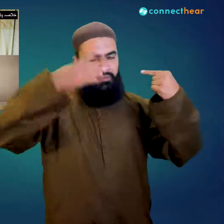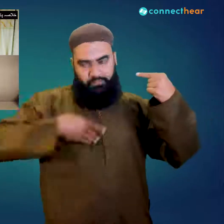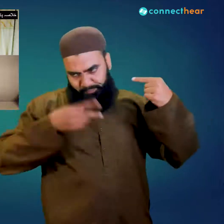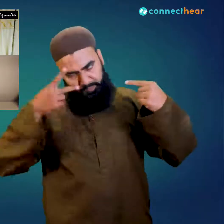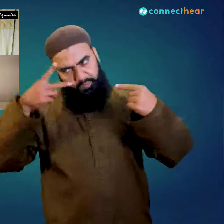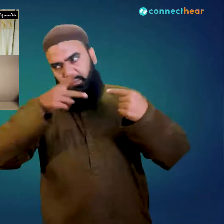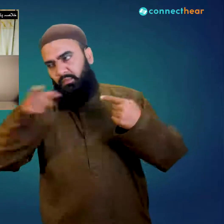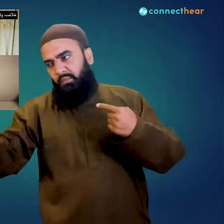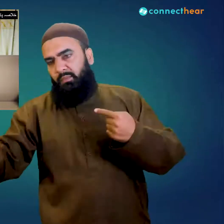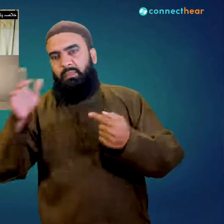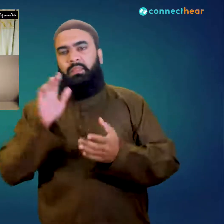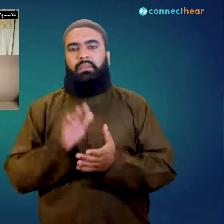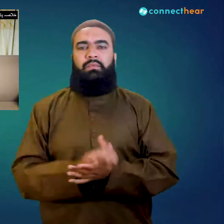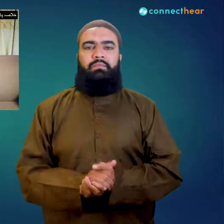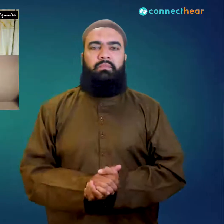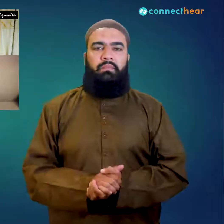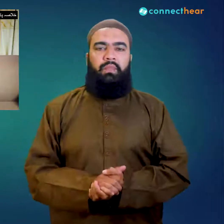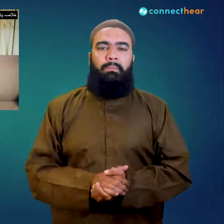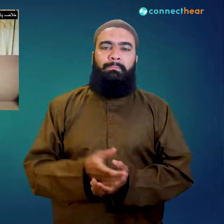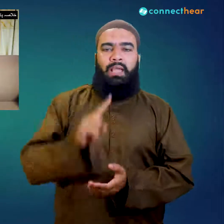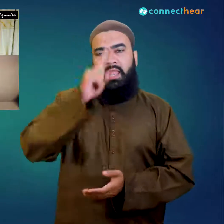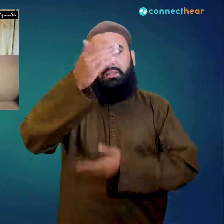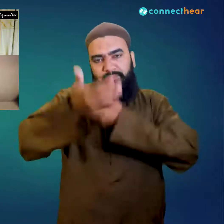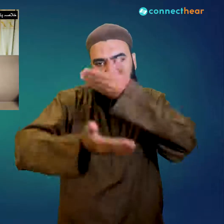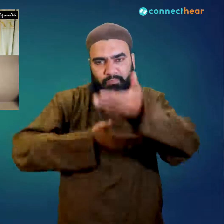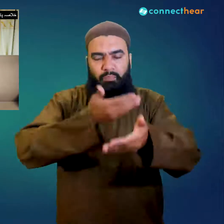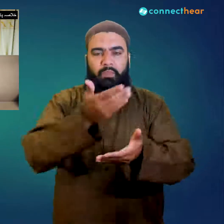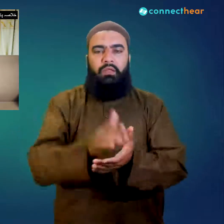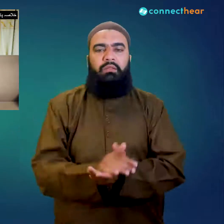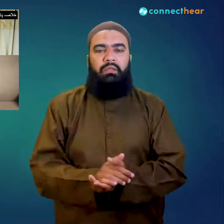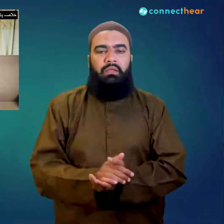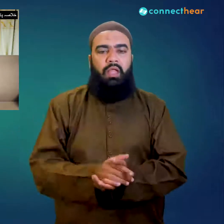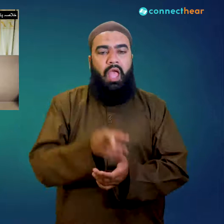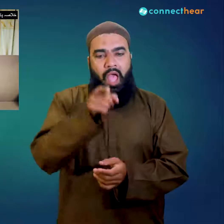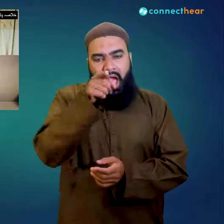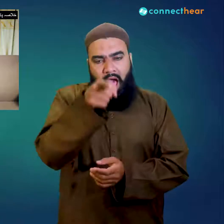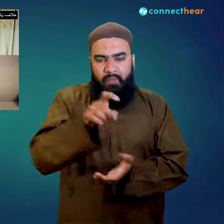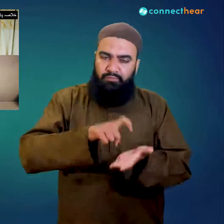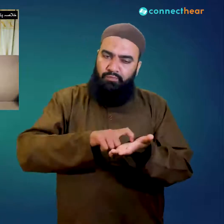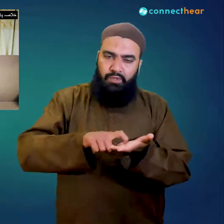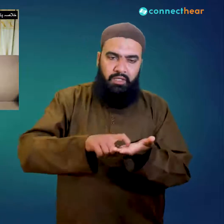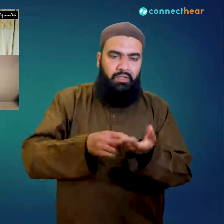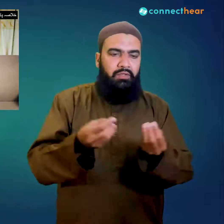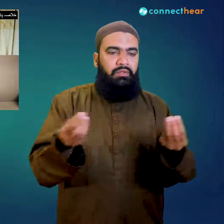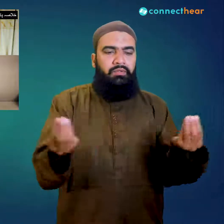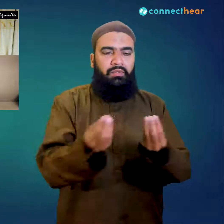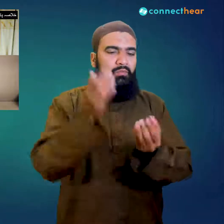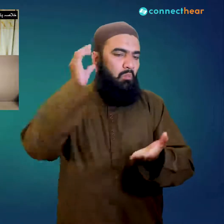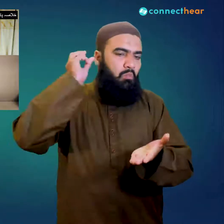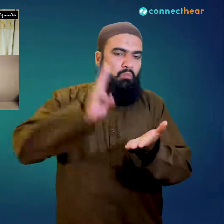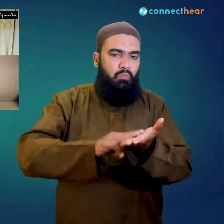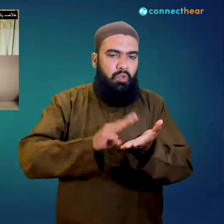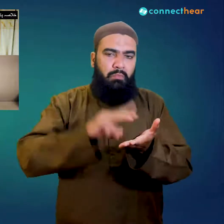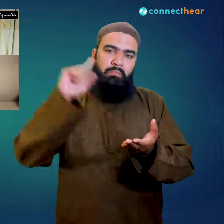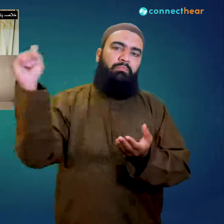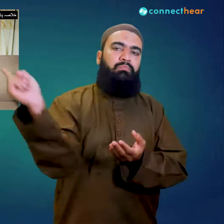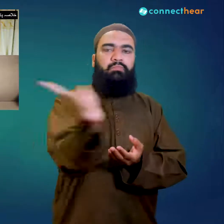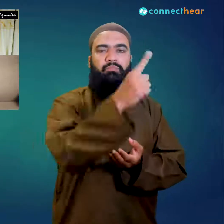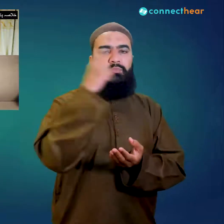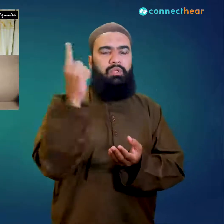فرمایا گیا کہ ہم نے آپ کے لیے اسی قبلے کو مقرر کر دیا ہے، اس لیے اب مسلمان